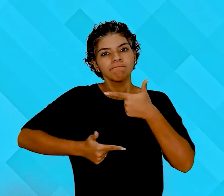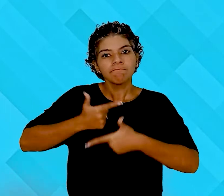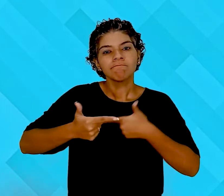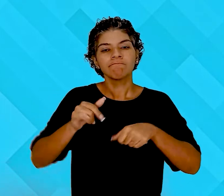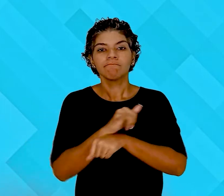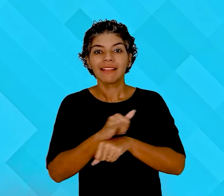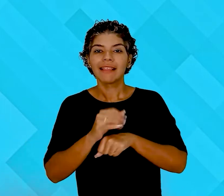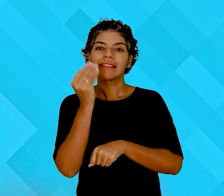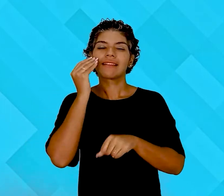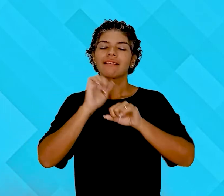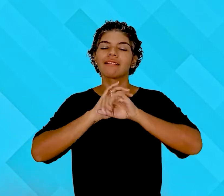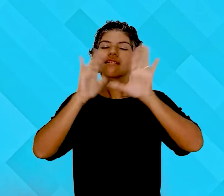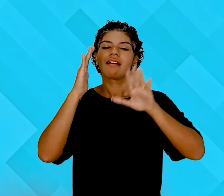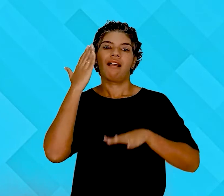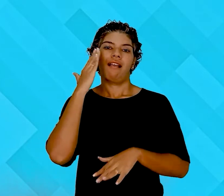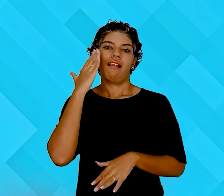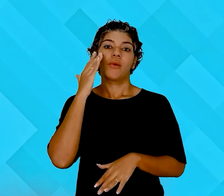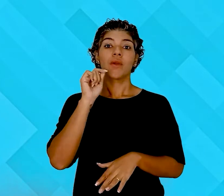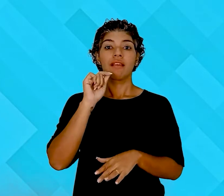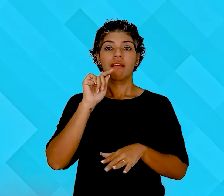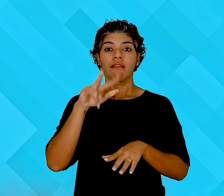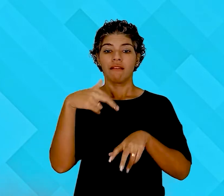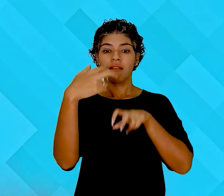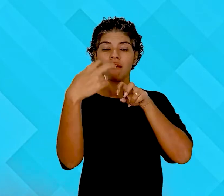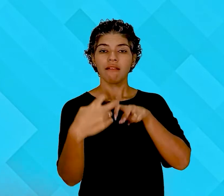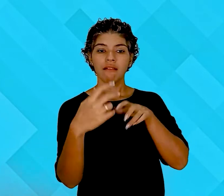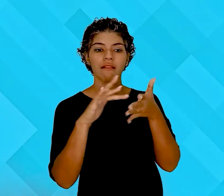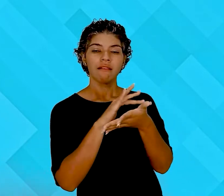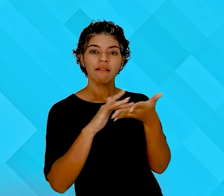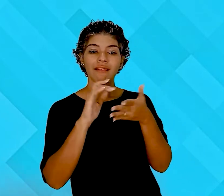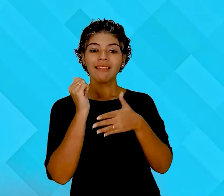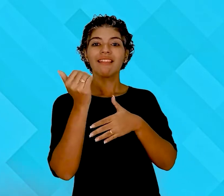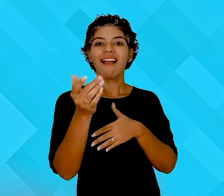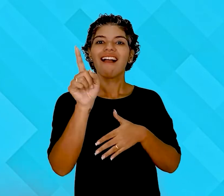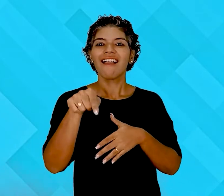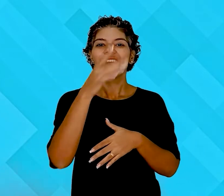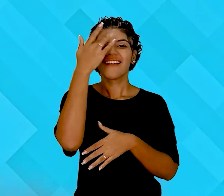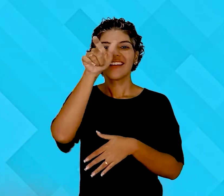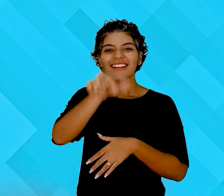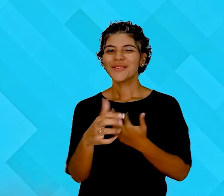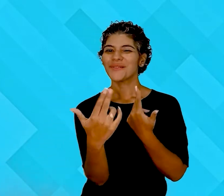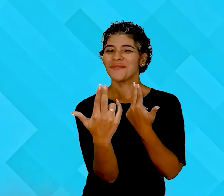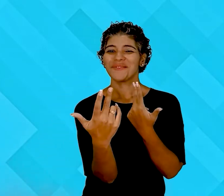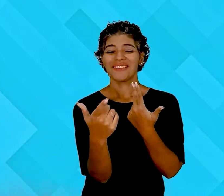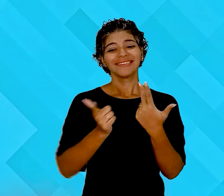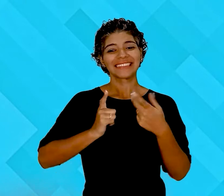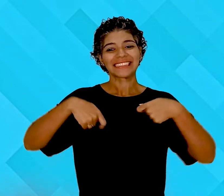outro lado são pessoas como nós, pessoas que têm as mesmas demandas, as mesmas necessidades de